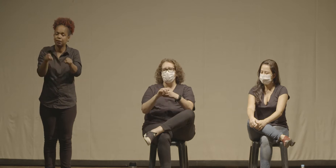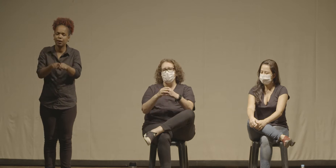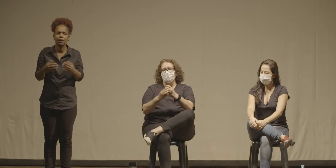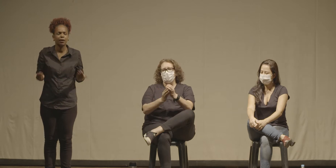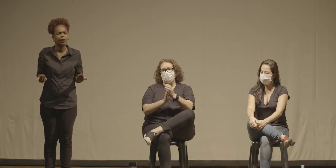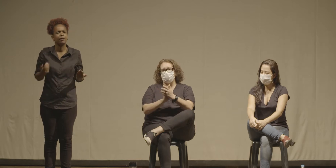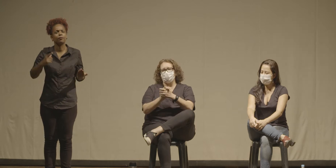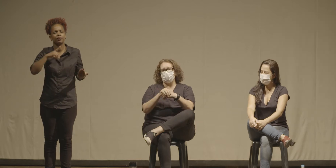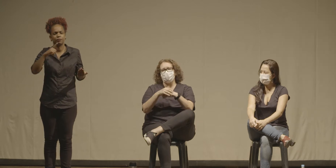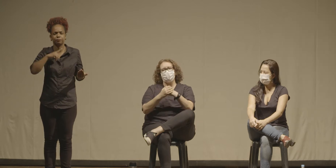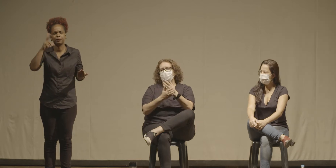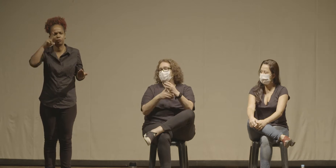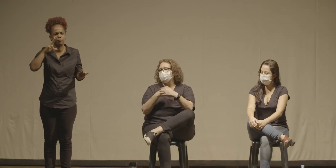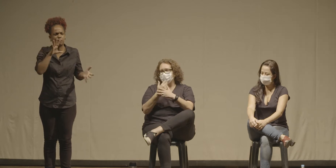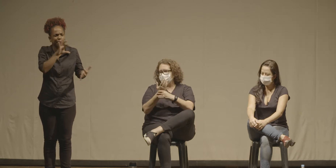se